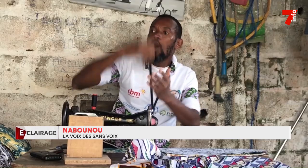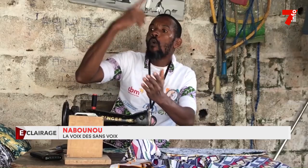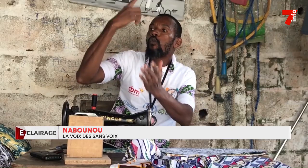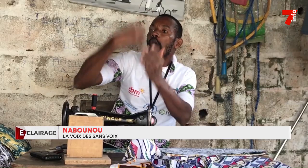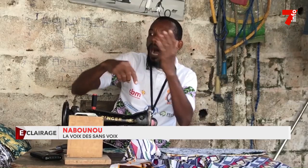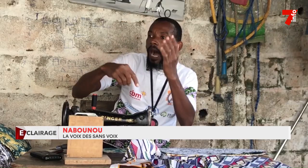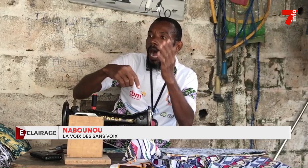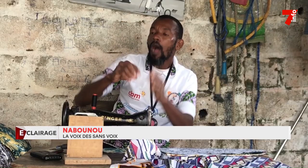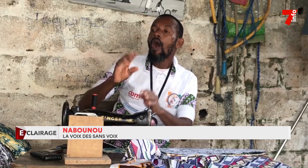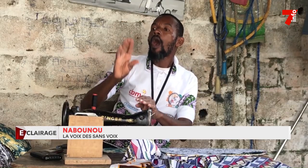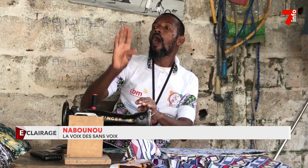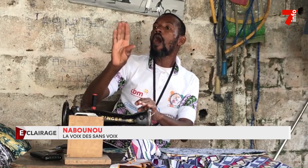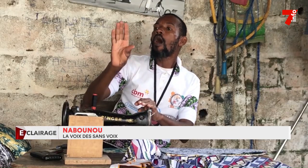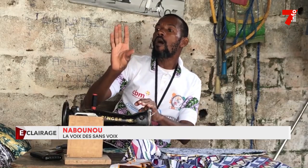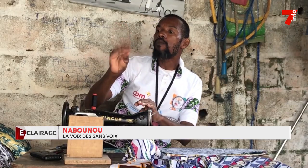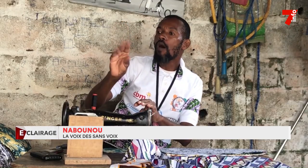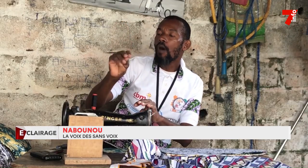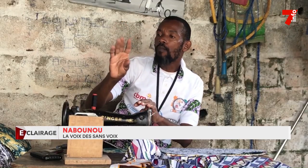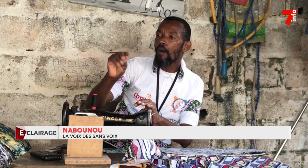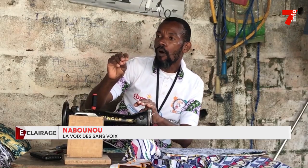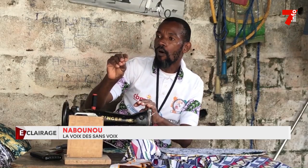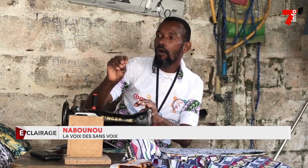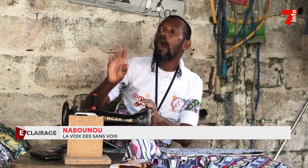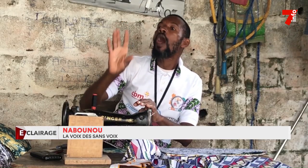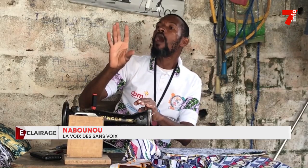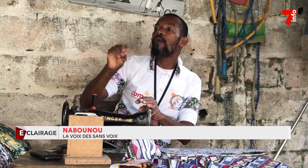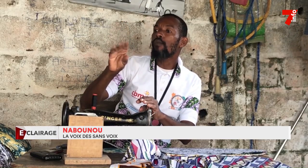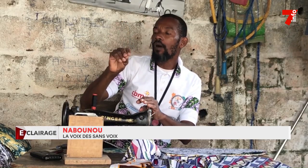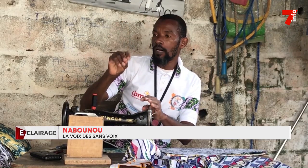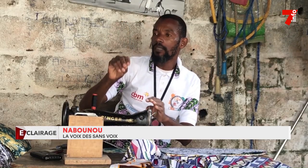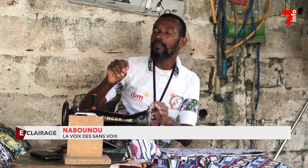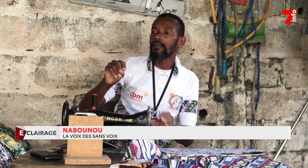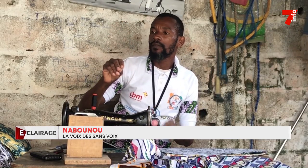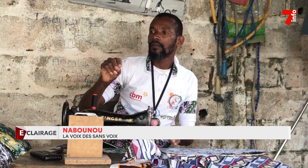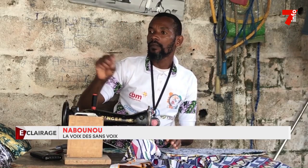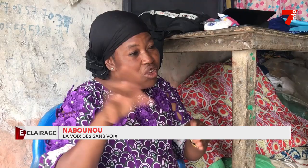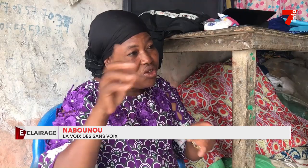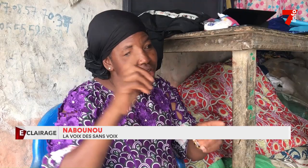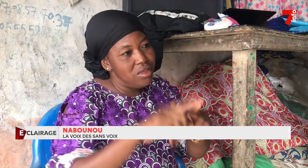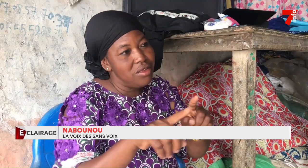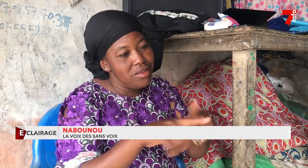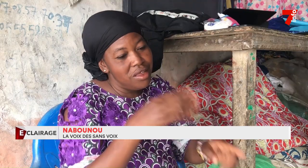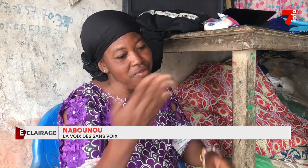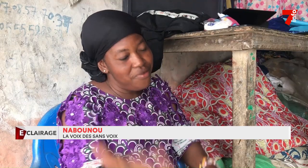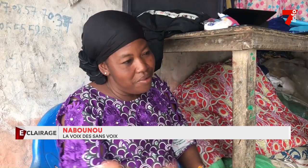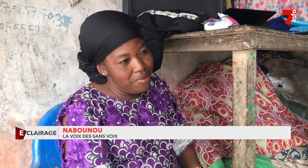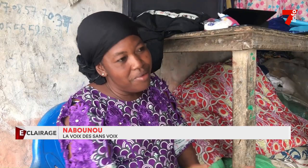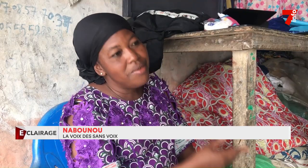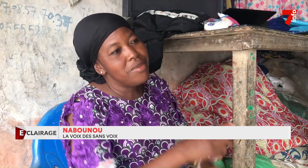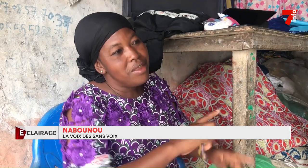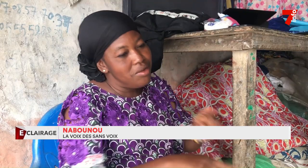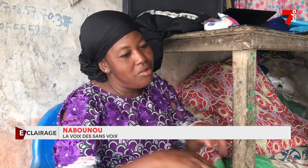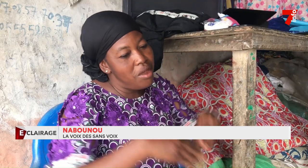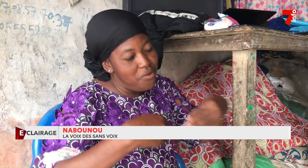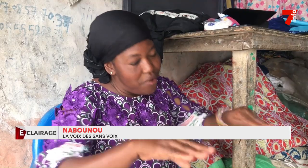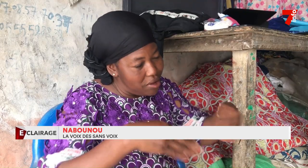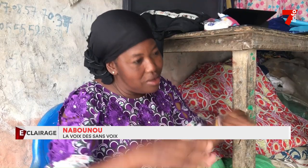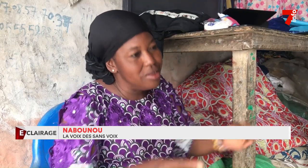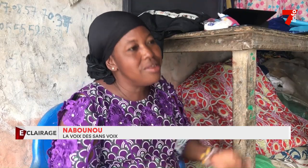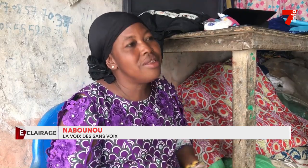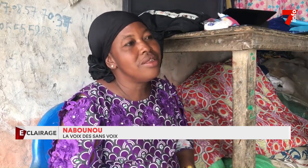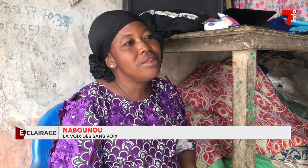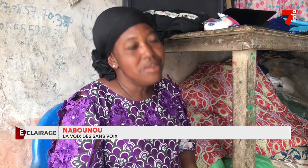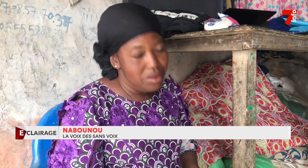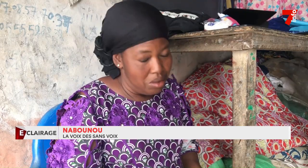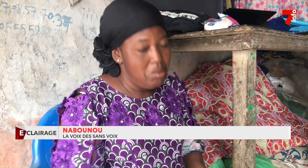C'est ainsi qu'ils communiquent depuis sa naissance. Lama et Korotimi sont les parents de Nabounou. Ils sont muets